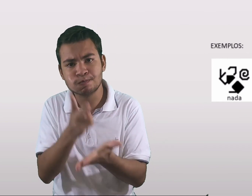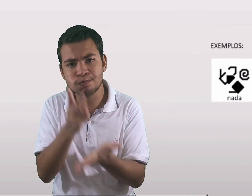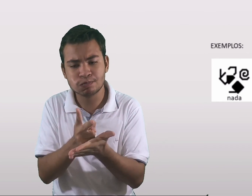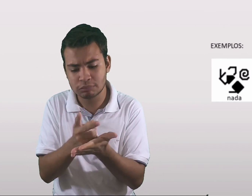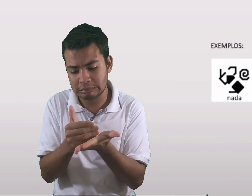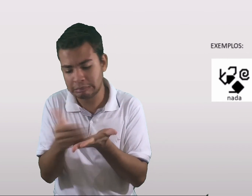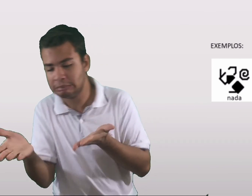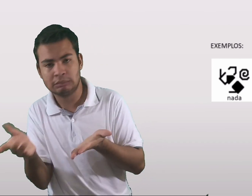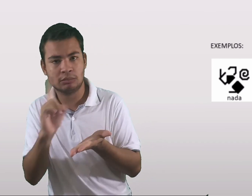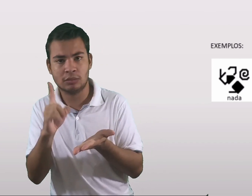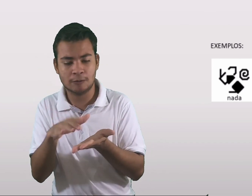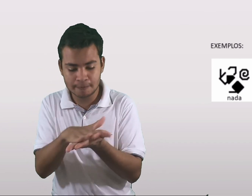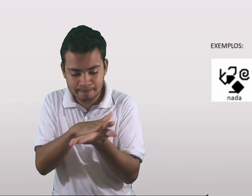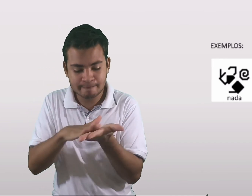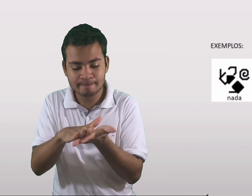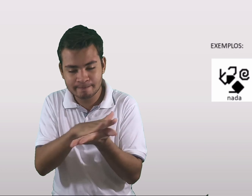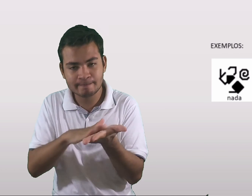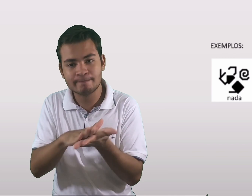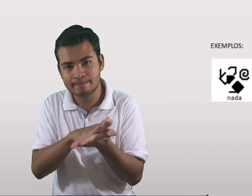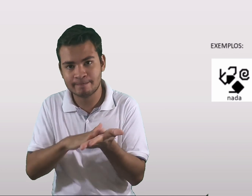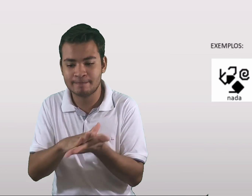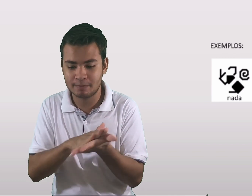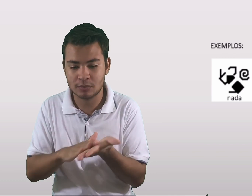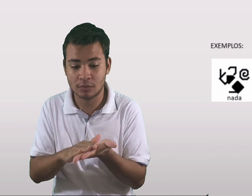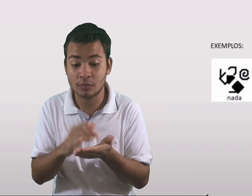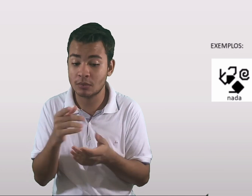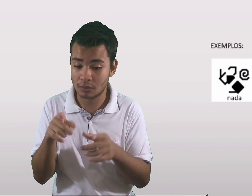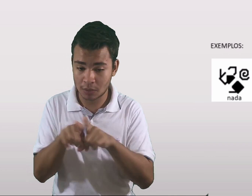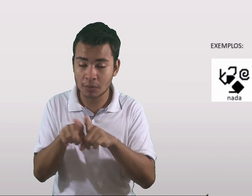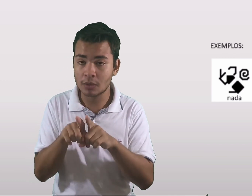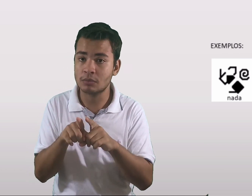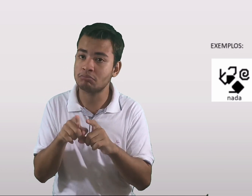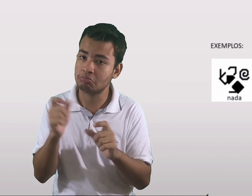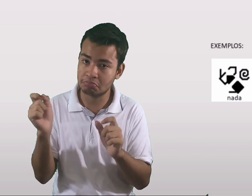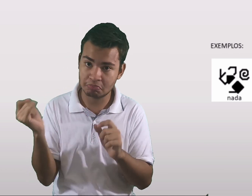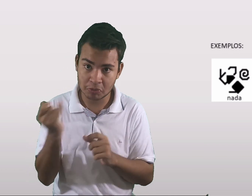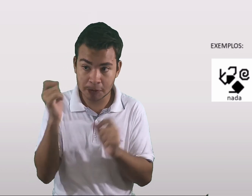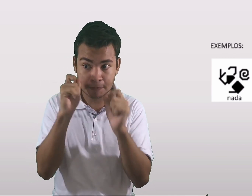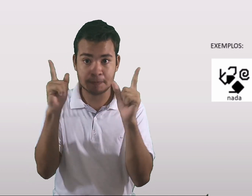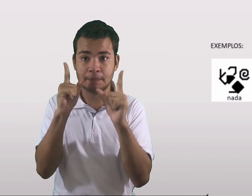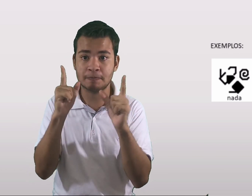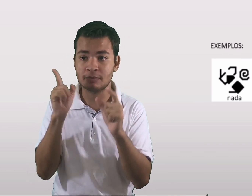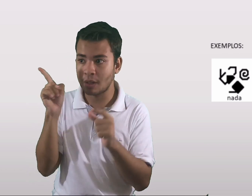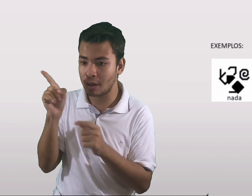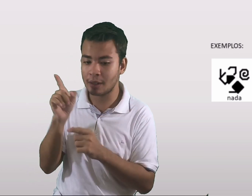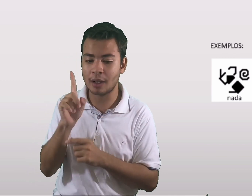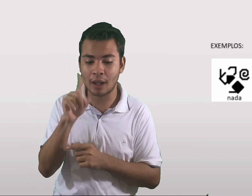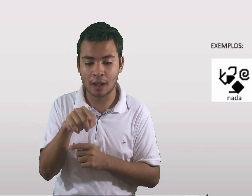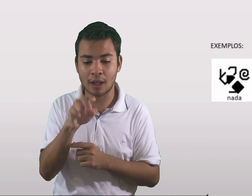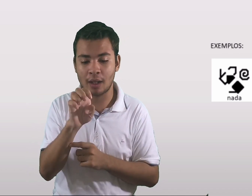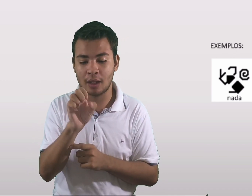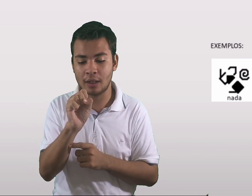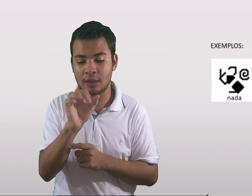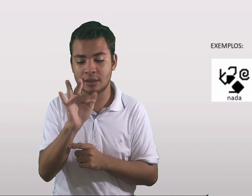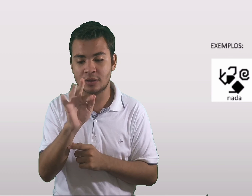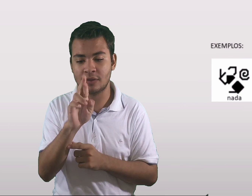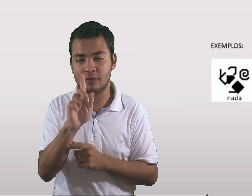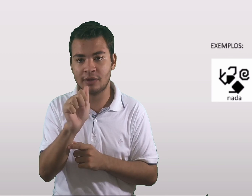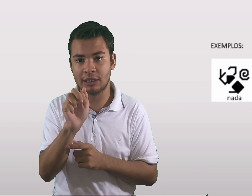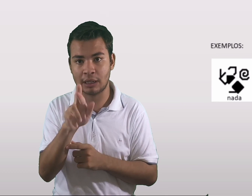Então, você vê que é um contato contínuo ali, ele não está saindo. E também é importante se atentar que esse